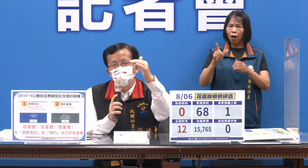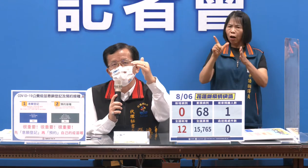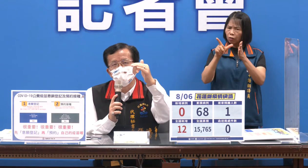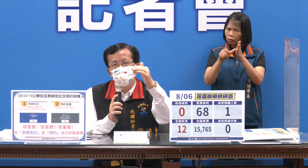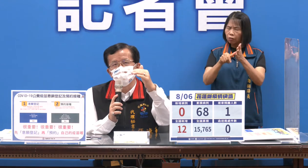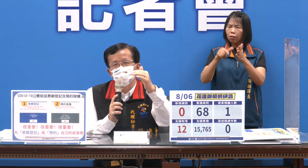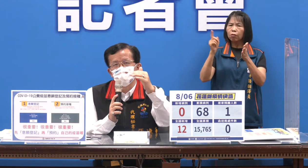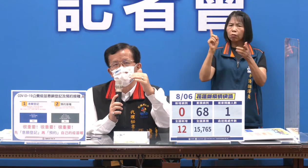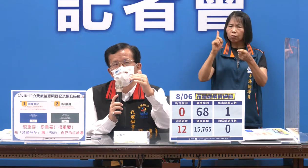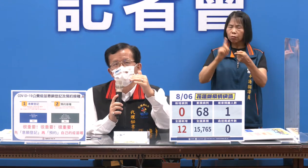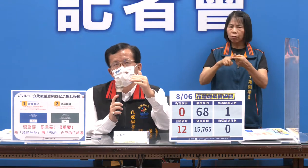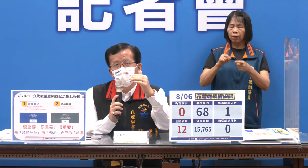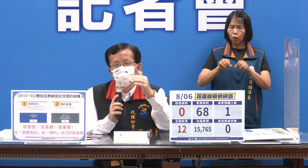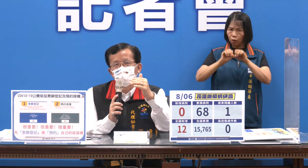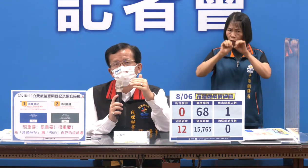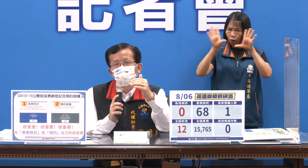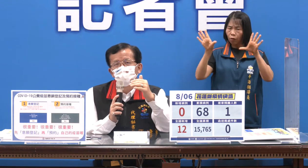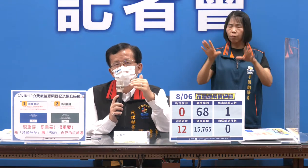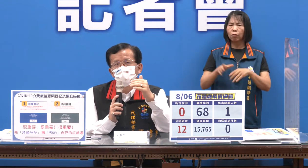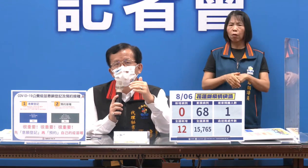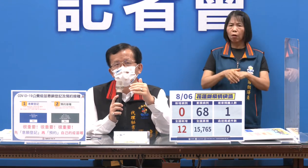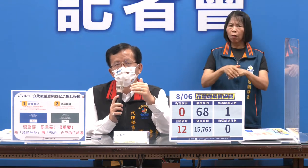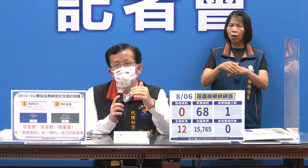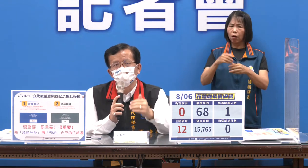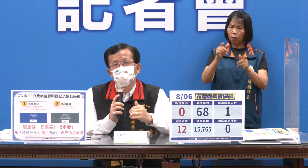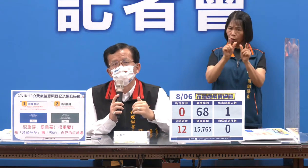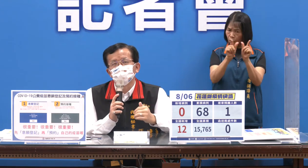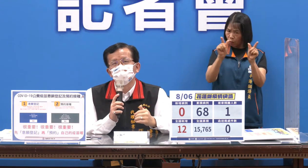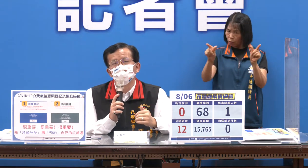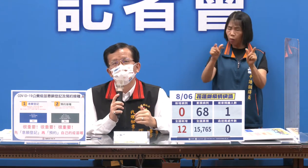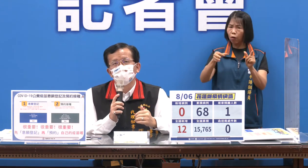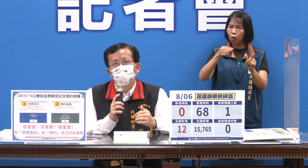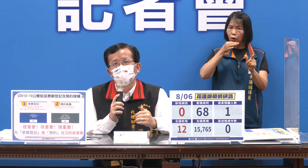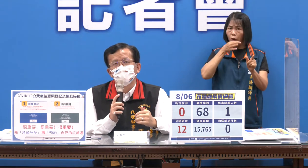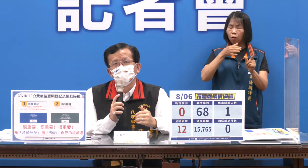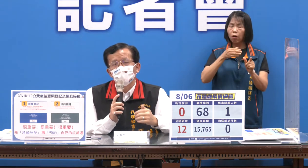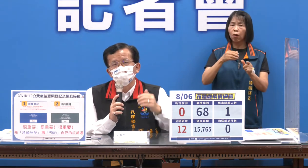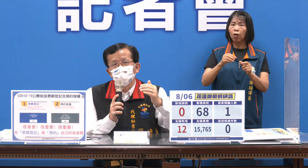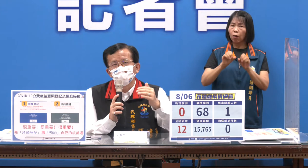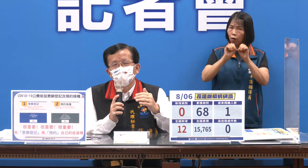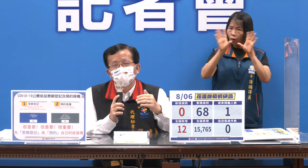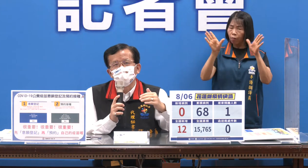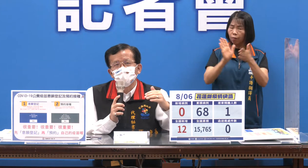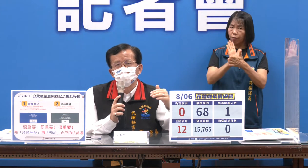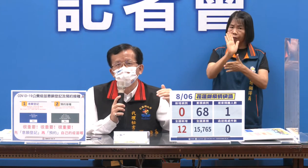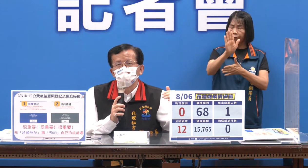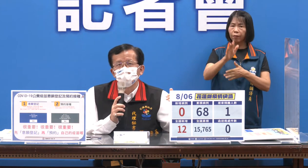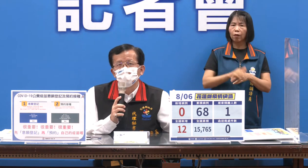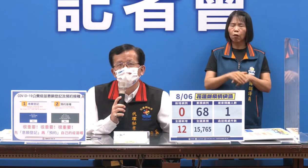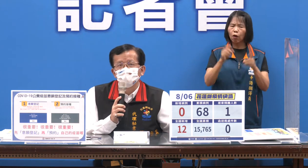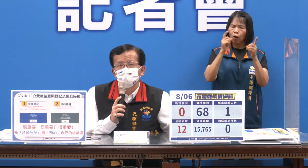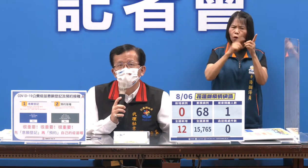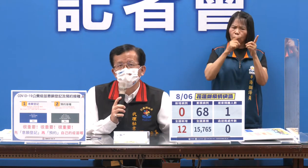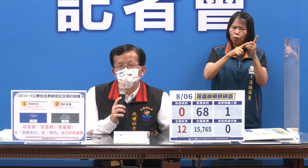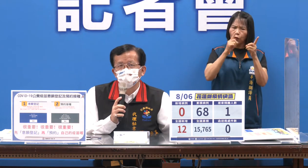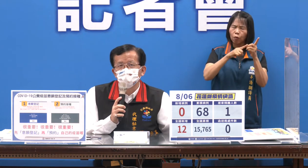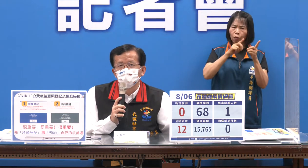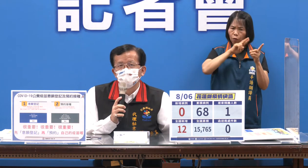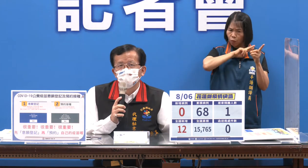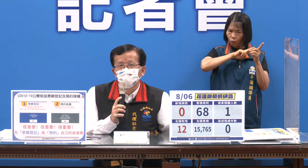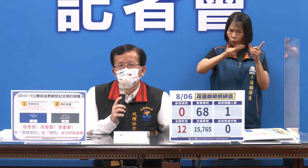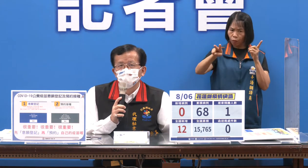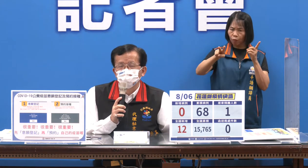按照疫苗供给的来源确保有疫苗之后，他们会发简讯到你